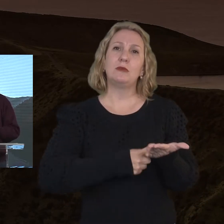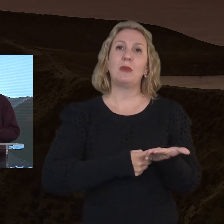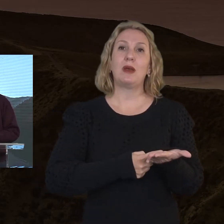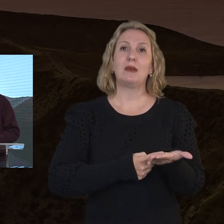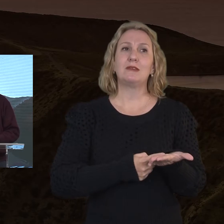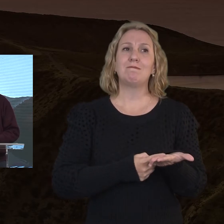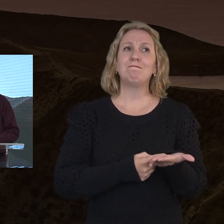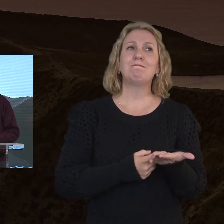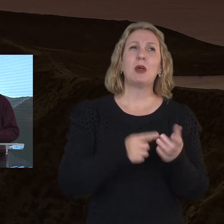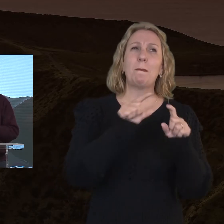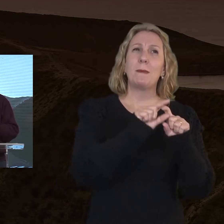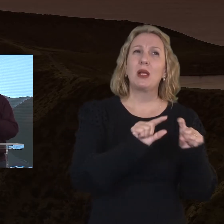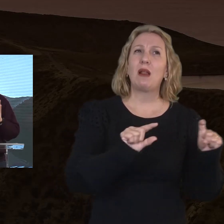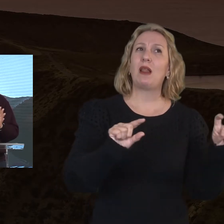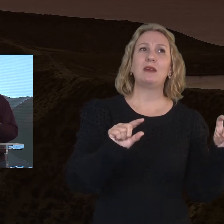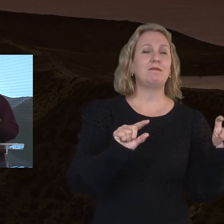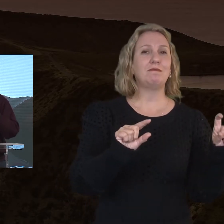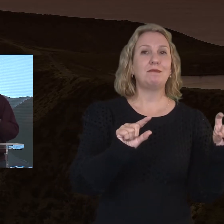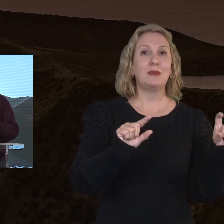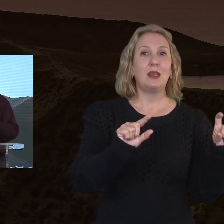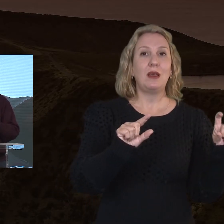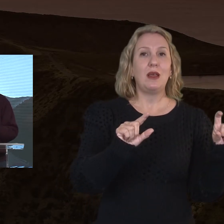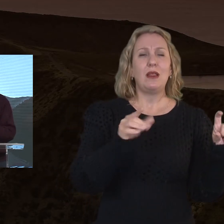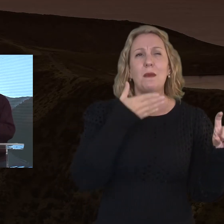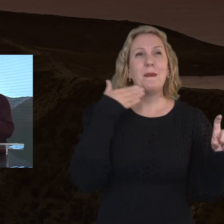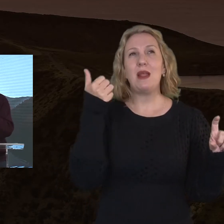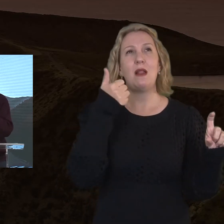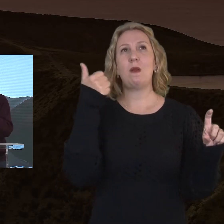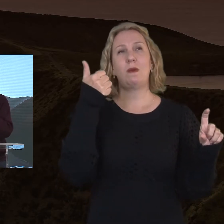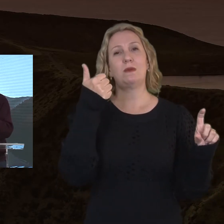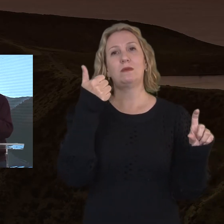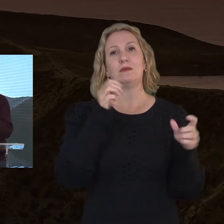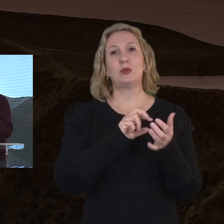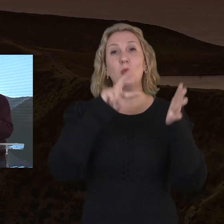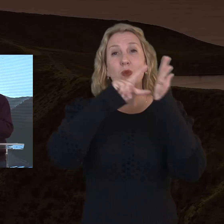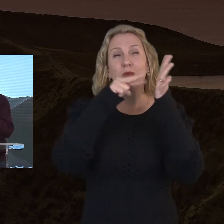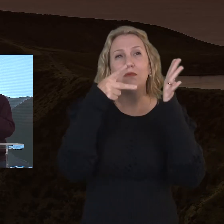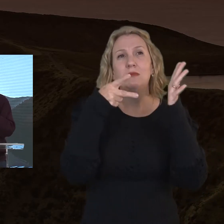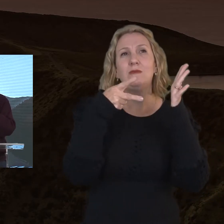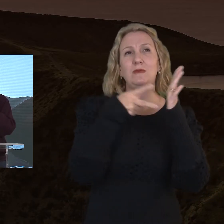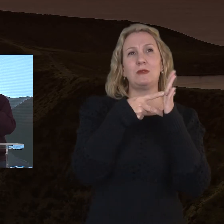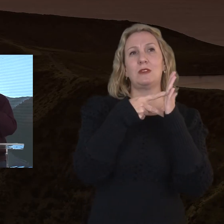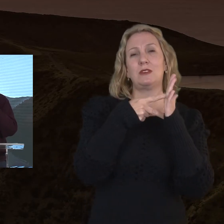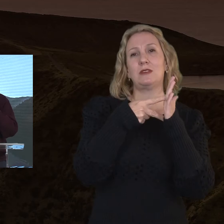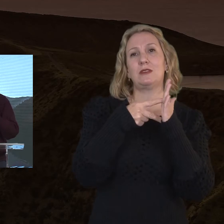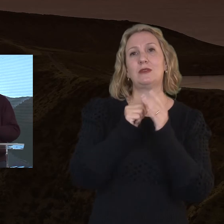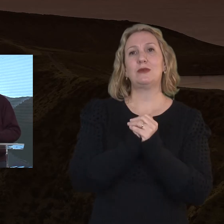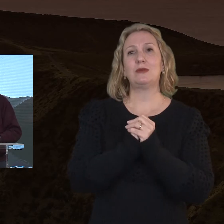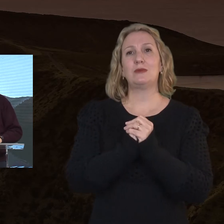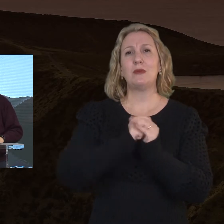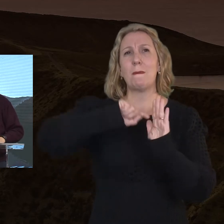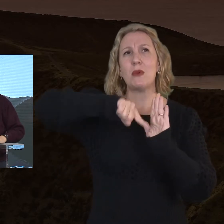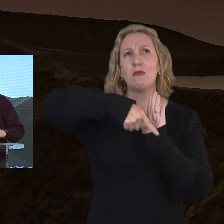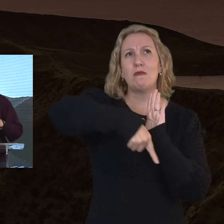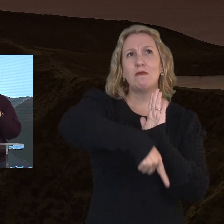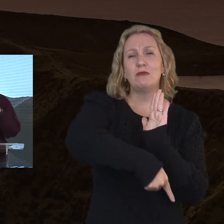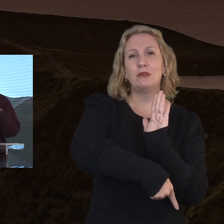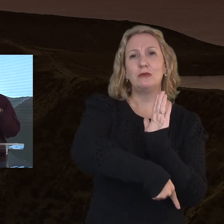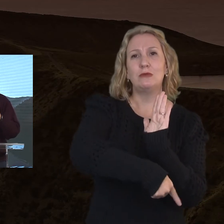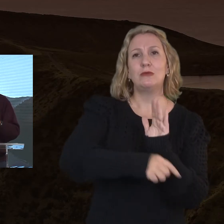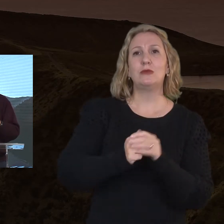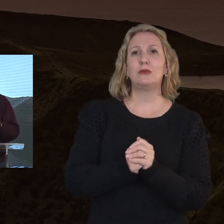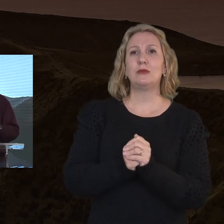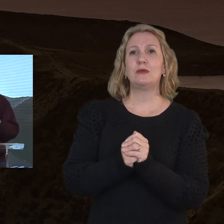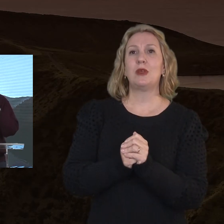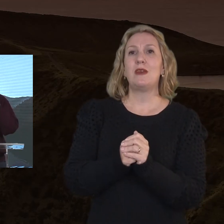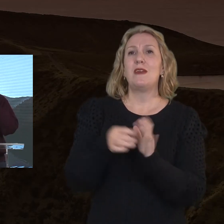palavra melhor aqui confirmar não tá errado tá certo mas o significado destrinchado quer dizer